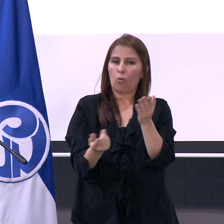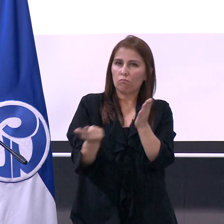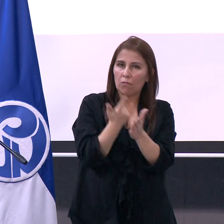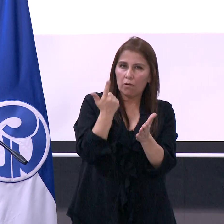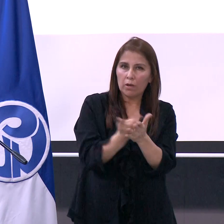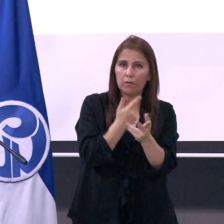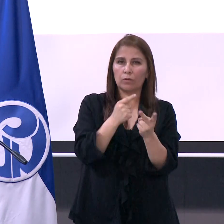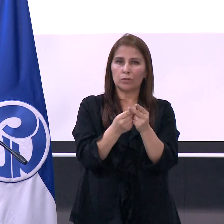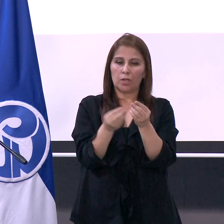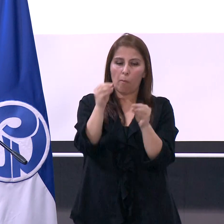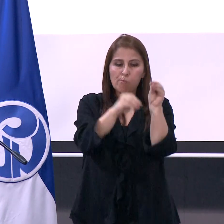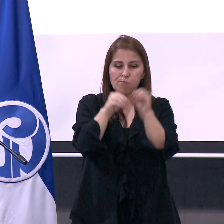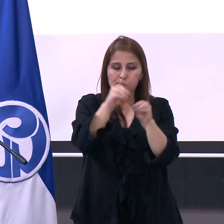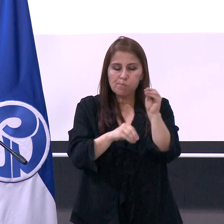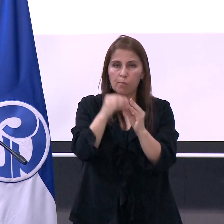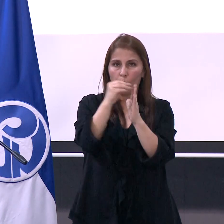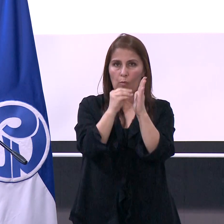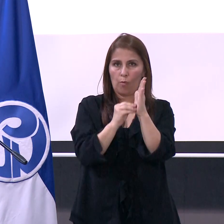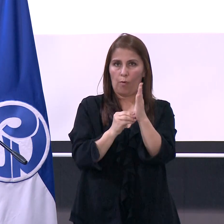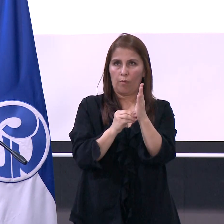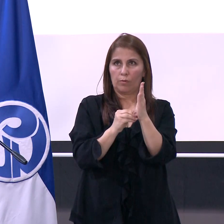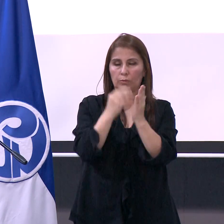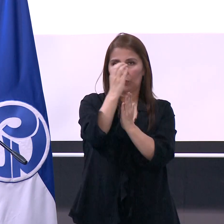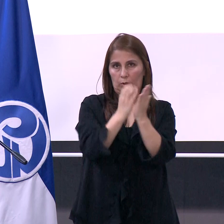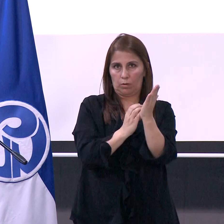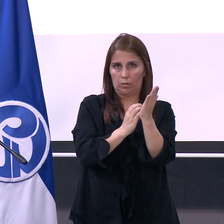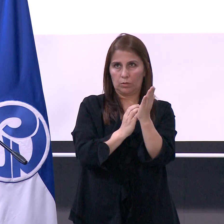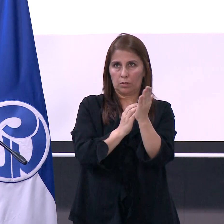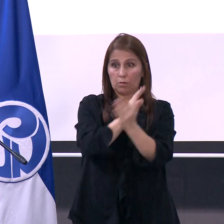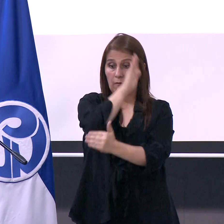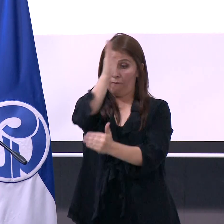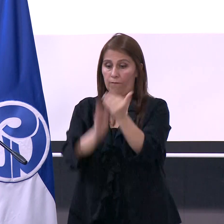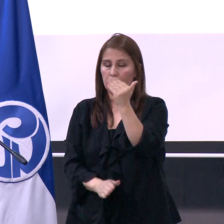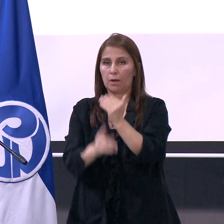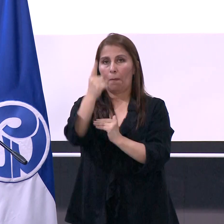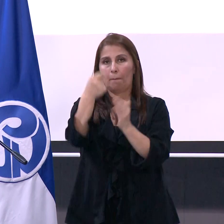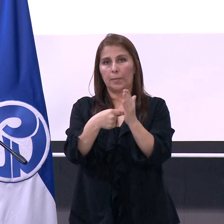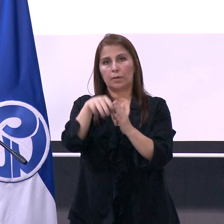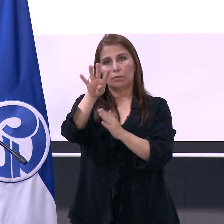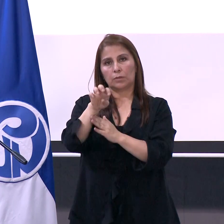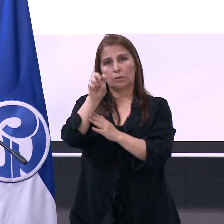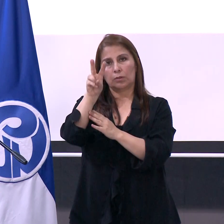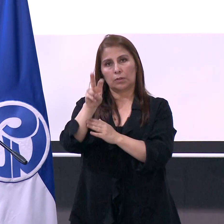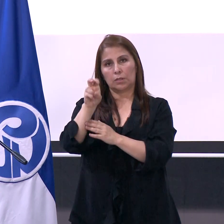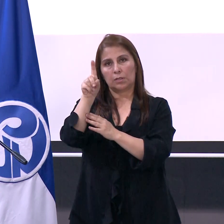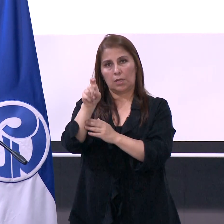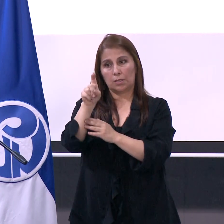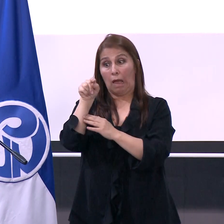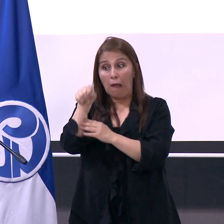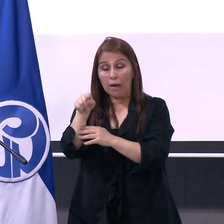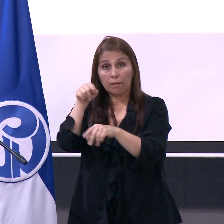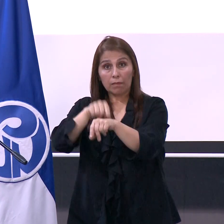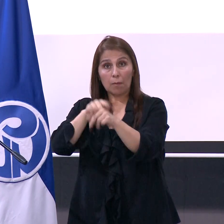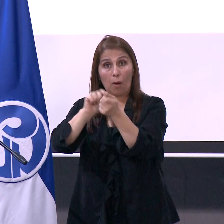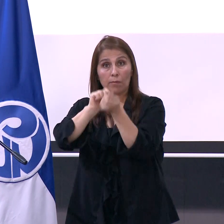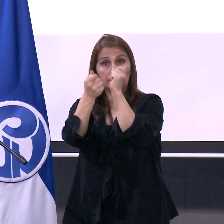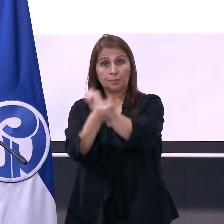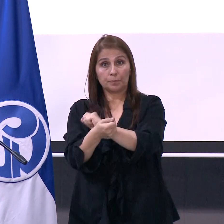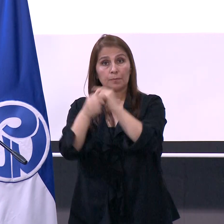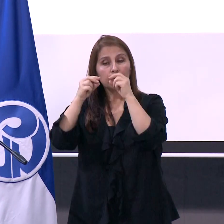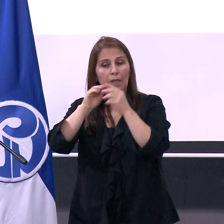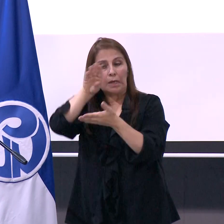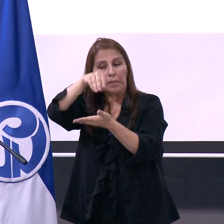contenidos curriculares ese instituto funcionó hasta el 76 año en que fue reemplazado por el centro de investigaciones